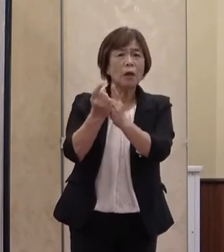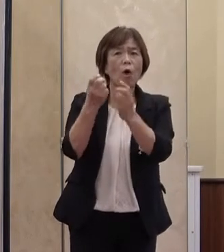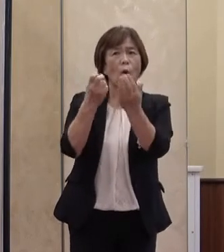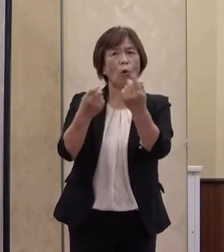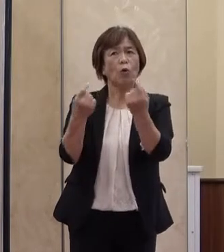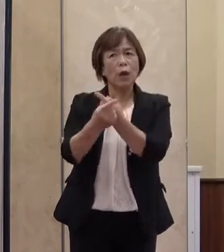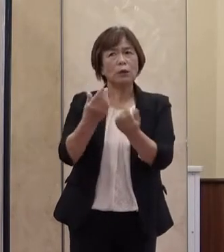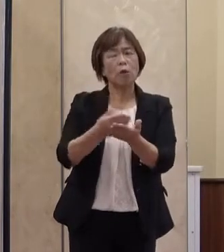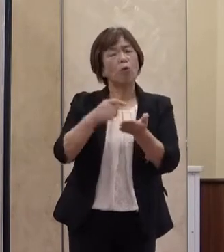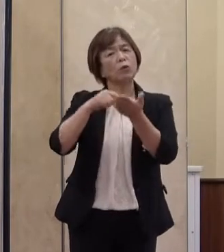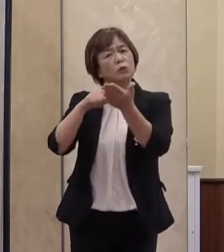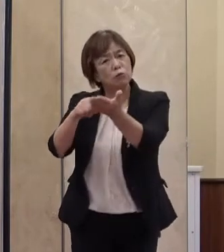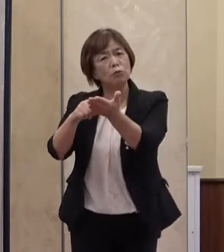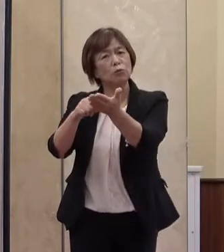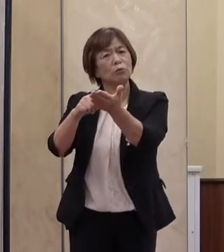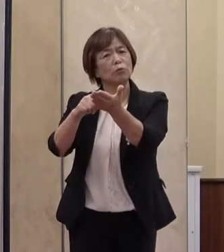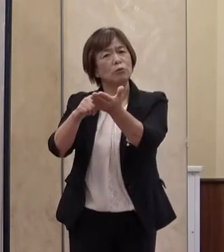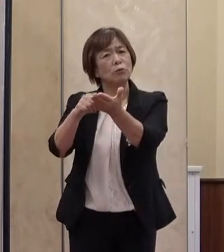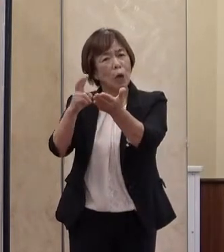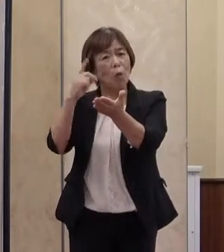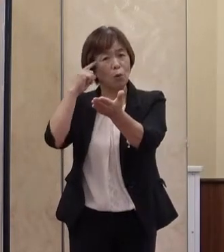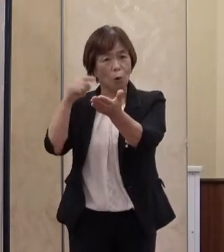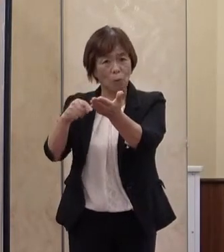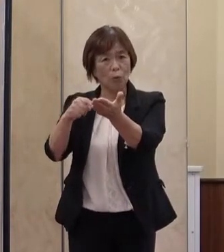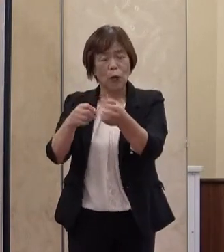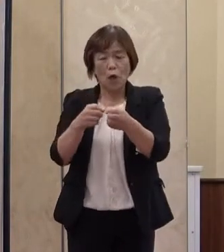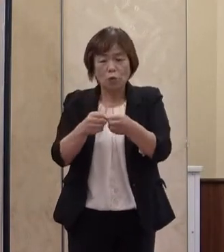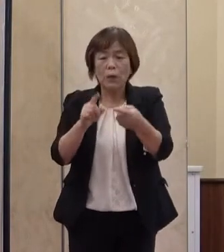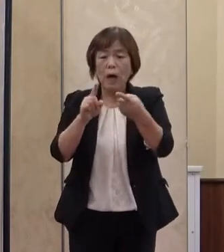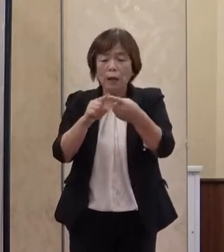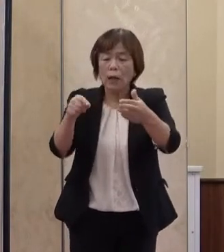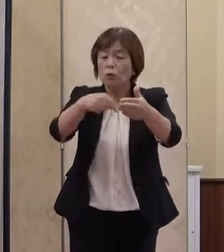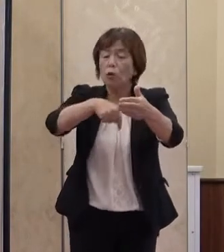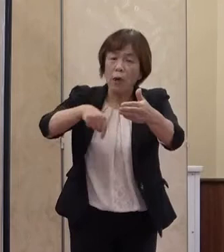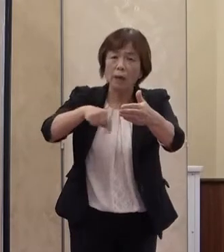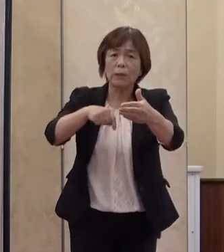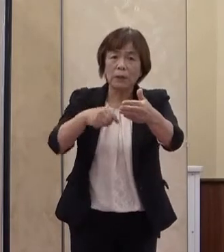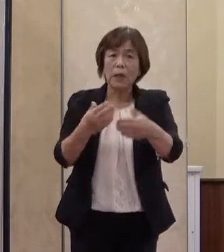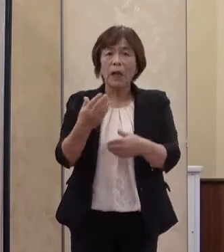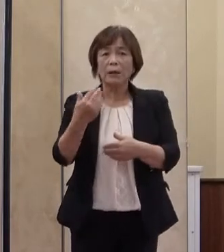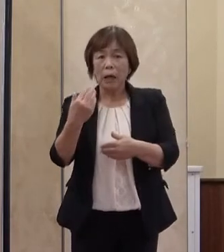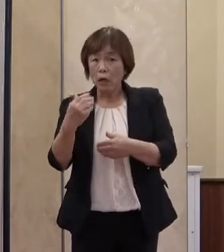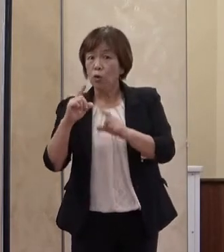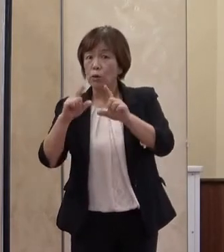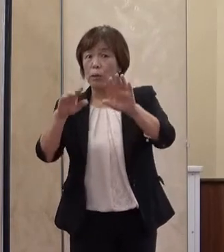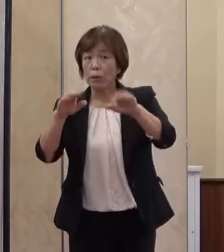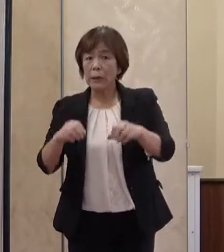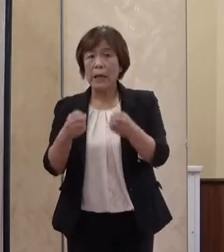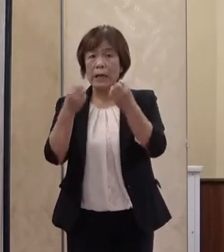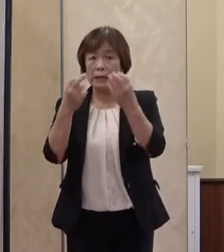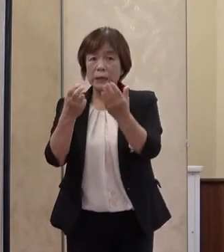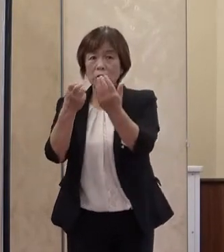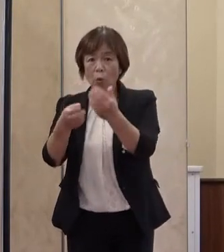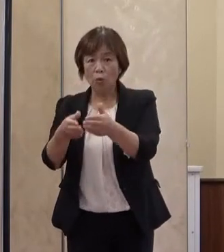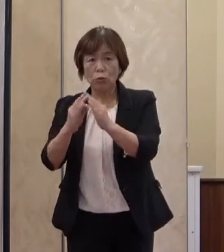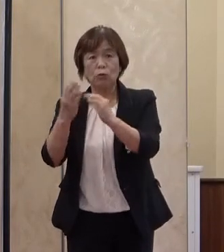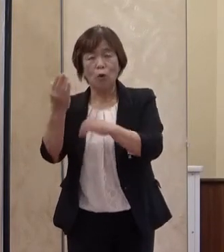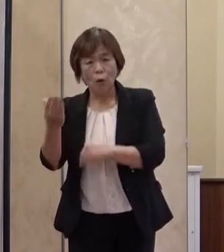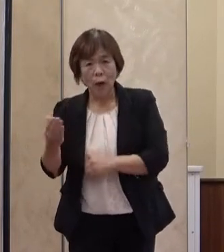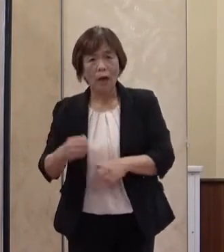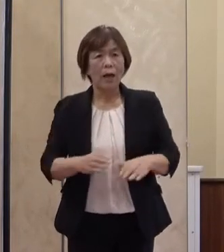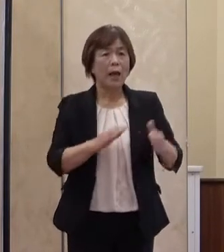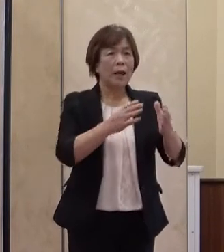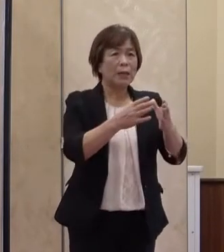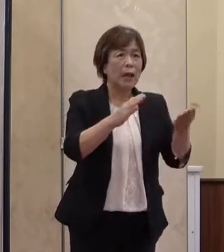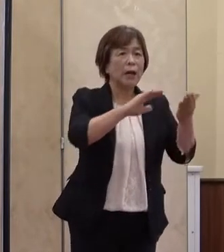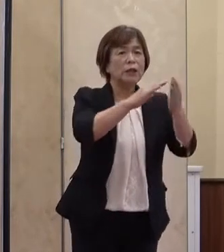になると思います。で、法改正が具体的にどういう法改正の種類でいくのか、先ほど申し上げた新法を制定するのか、あるいはその大都